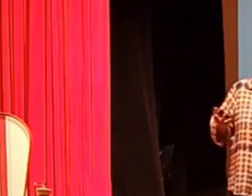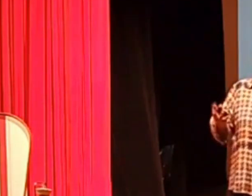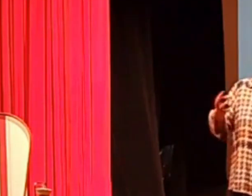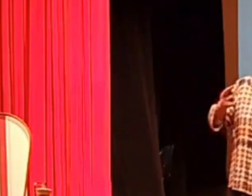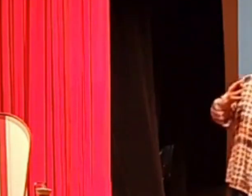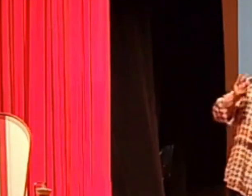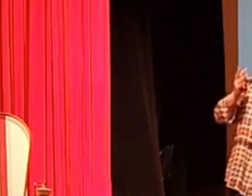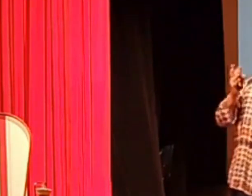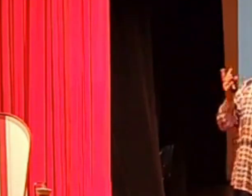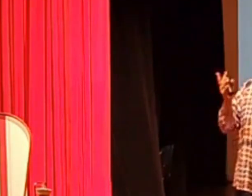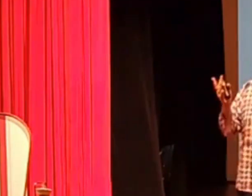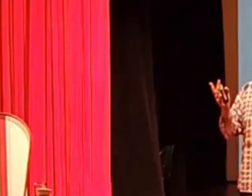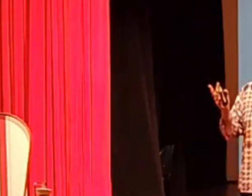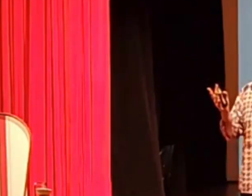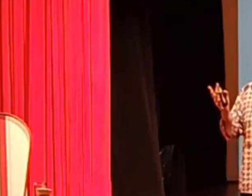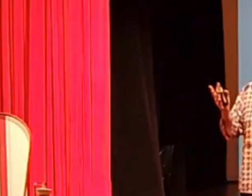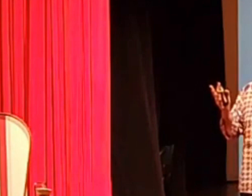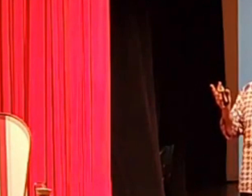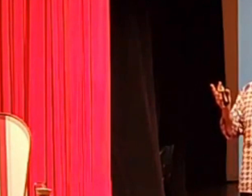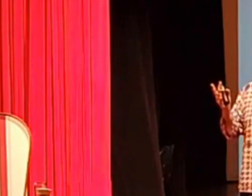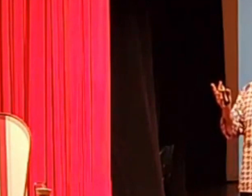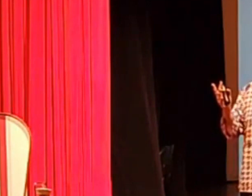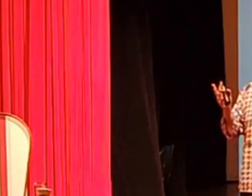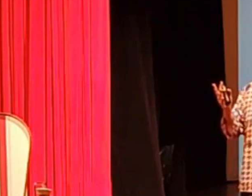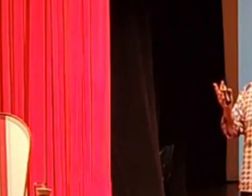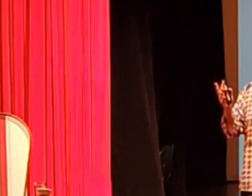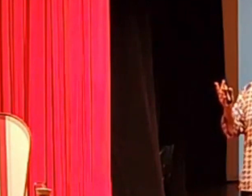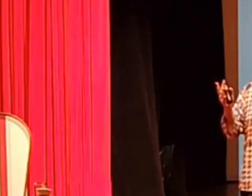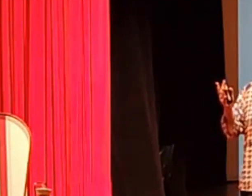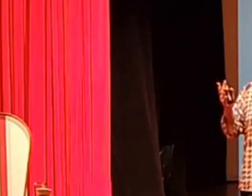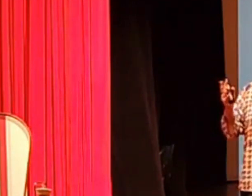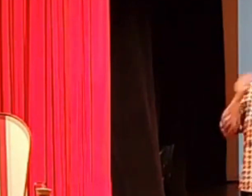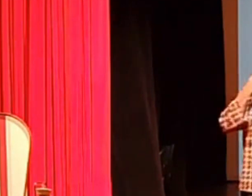ficou impressionada como ela estava torta, né?